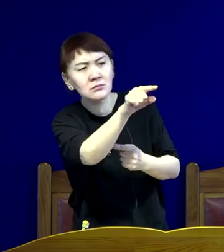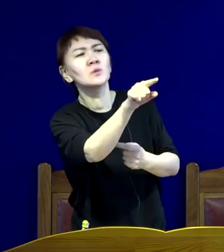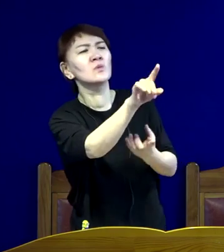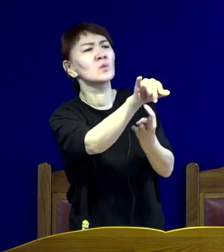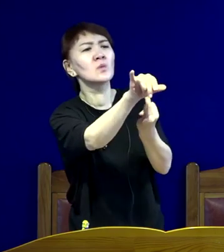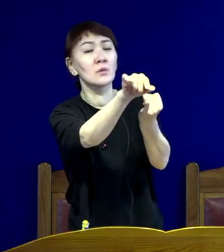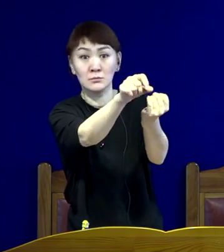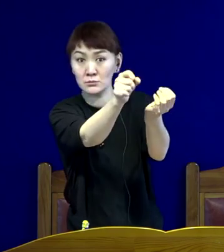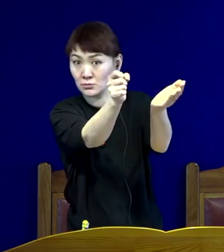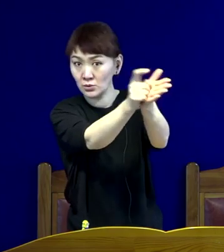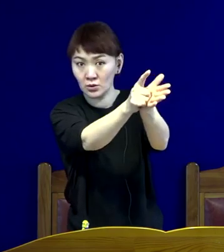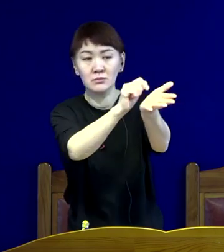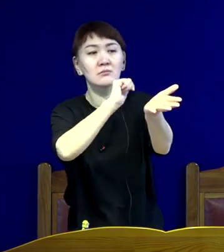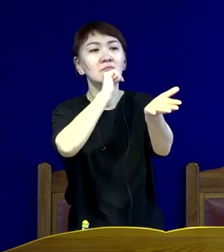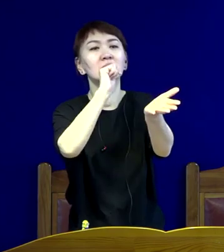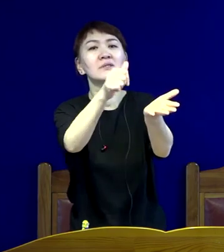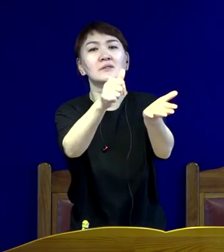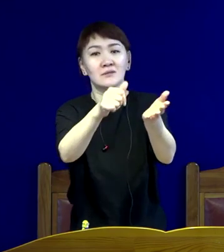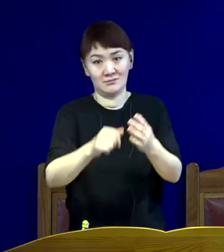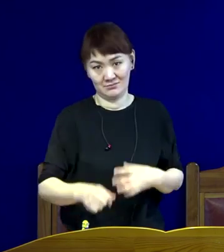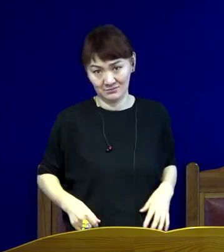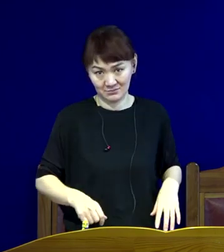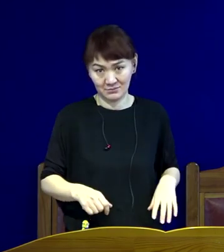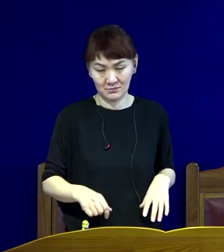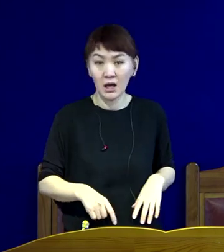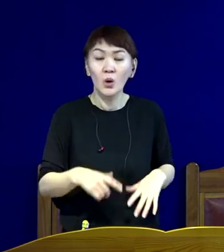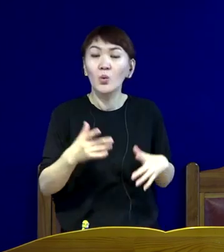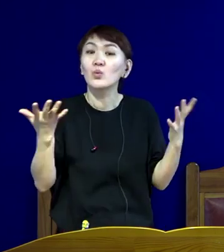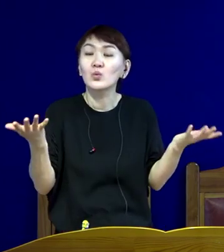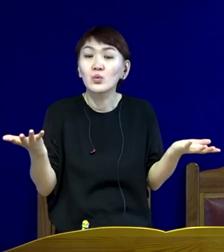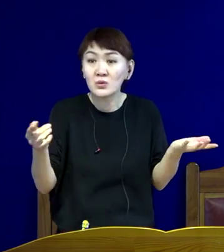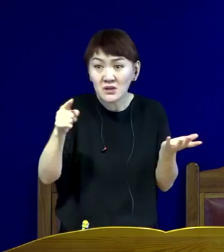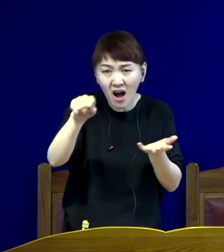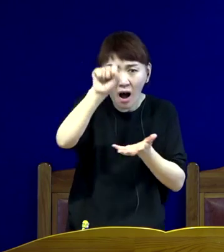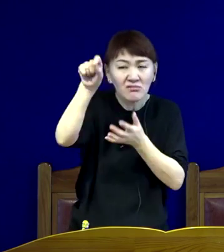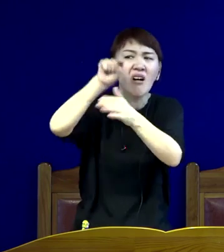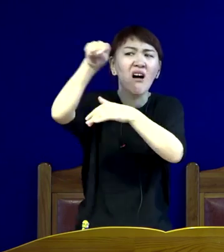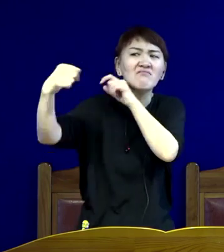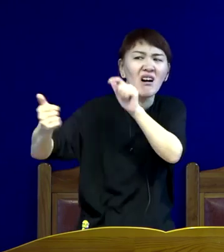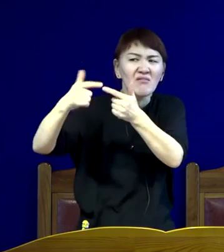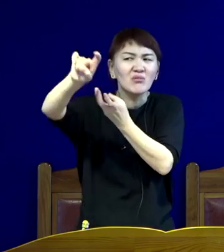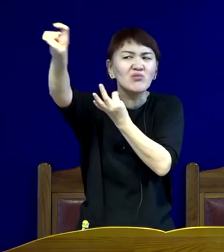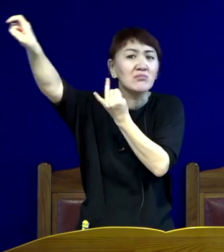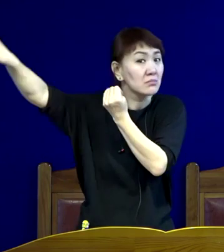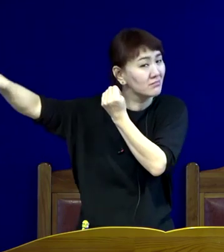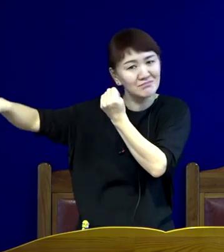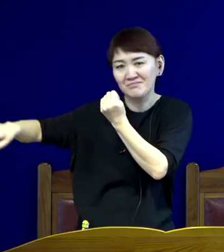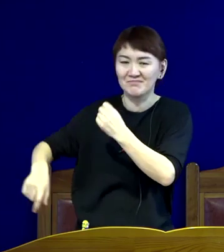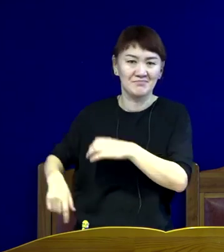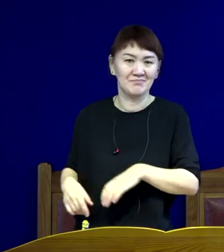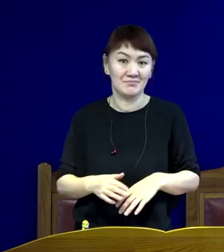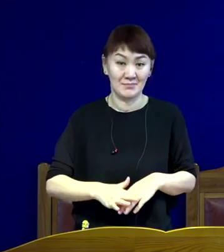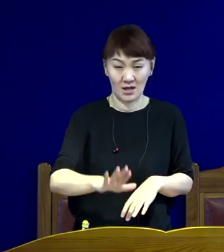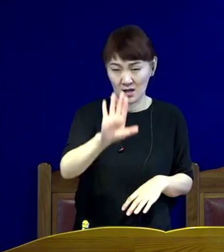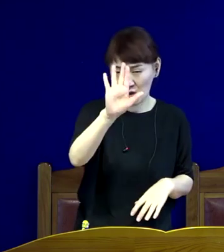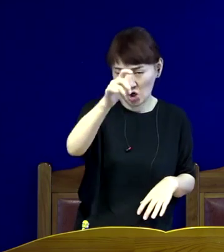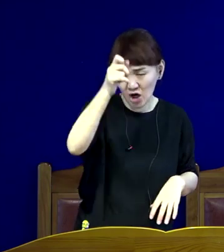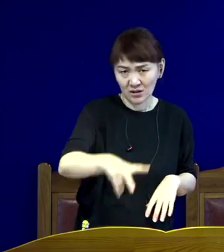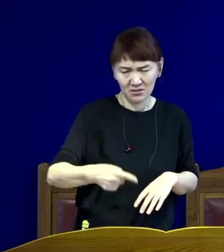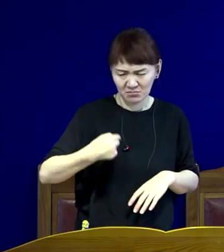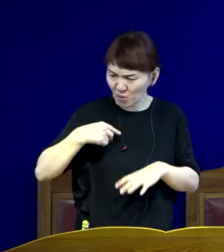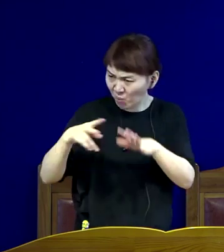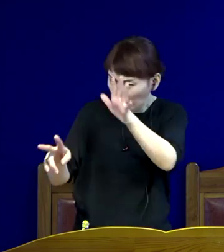Нэг асуудал гарна гэдэг чинь анх үүсэл гарлал руу нь орох юм бол юунаас улаан асуудал үүссэн бэ